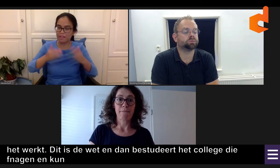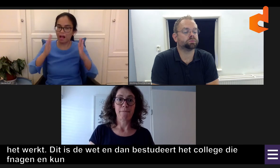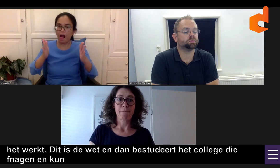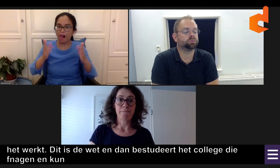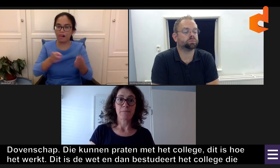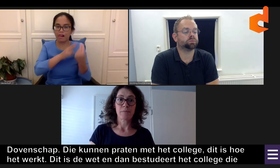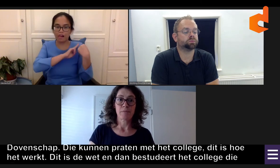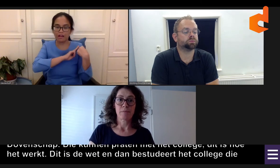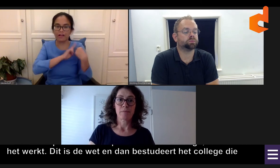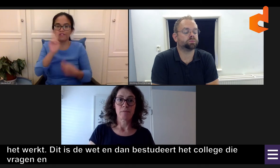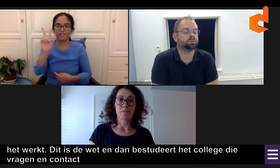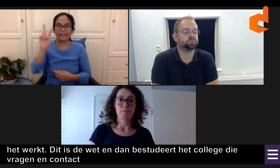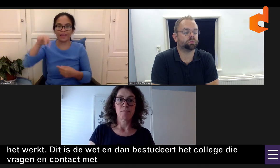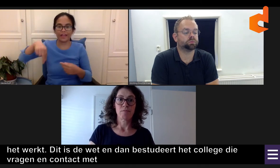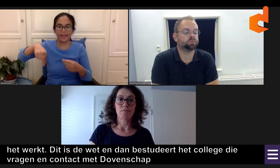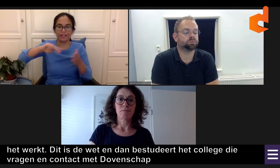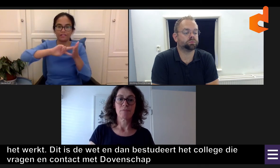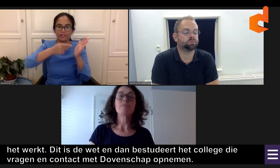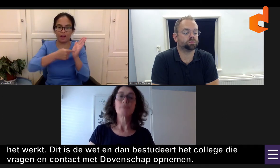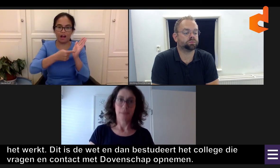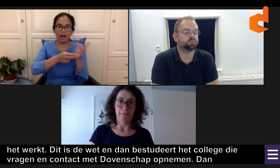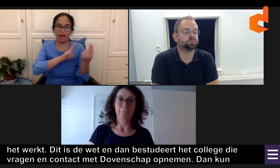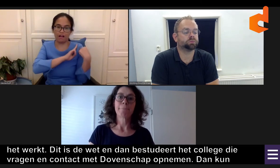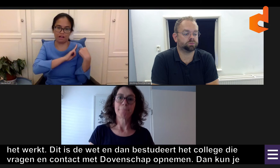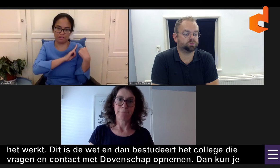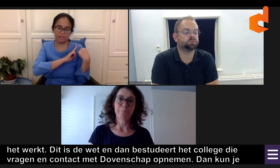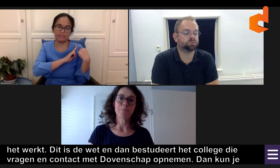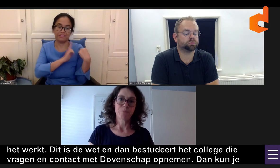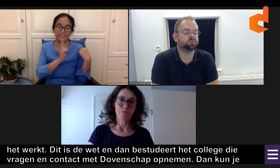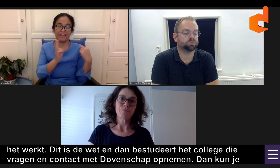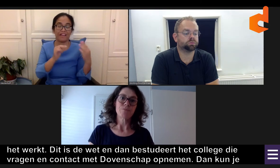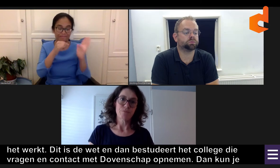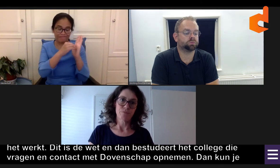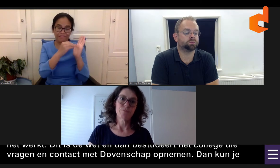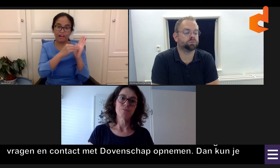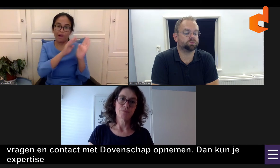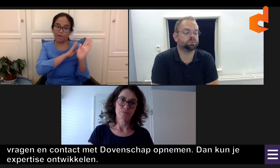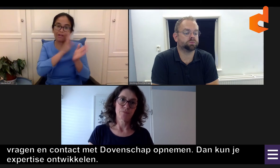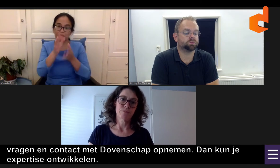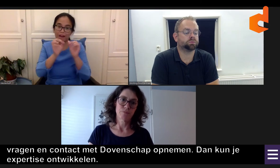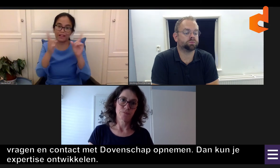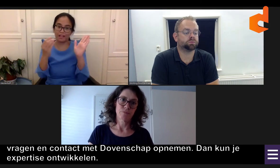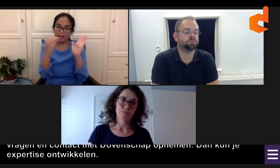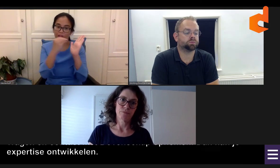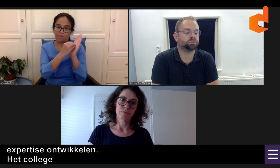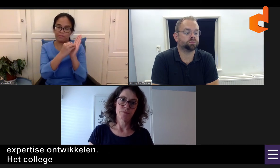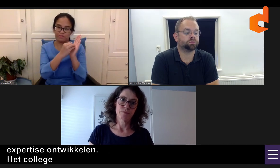En het college van de rechten van de mens is ook al verantwoordelijk voor het uitdragen van het VN-verdrag.